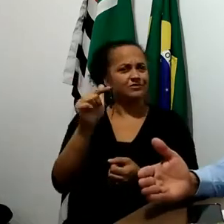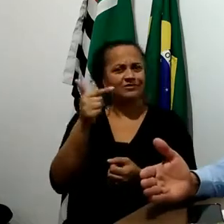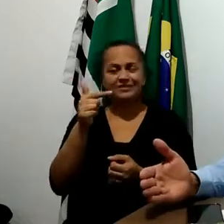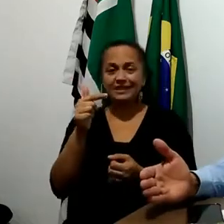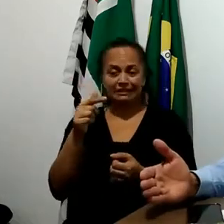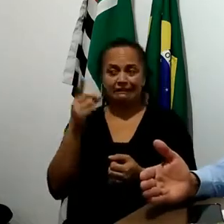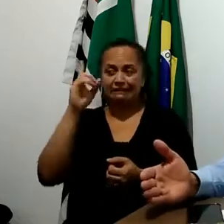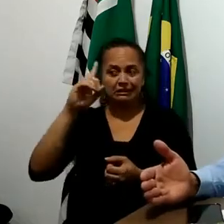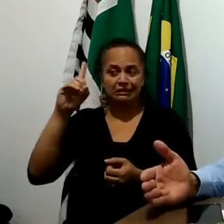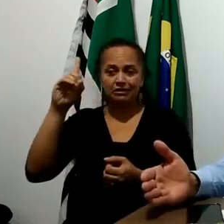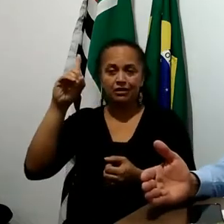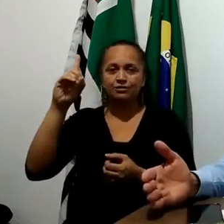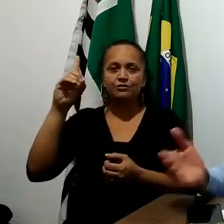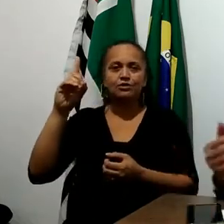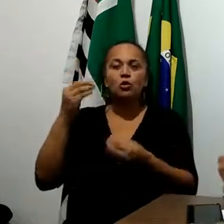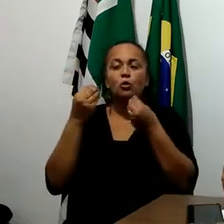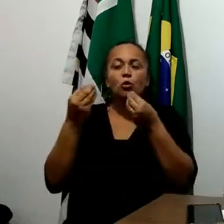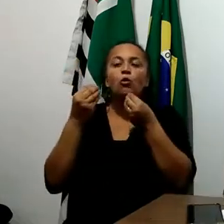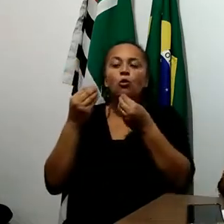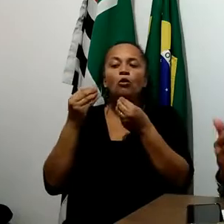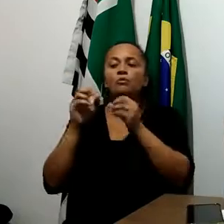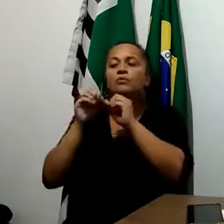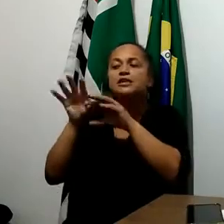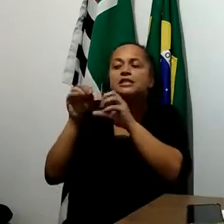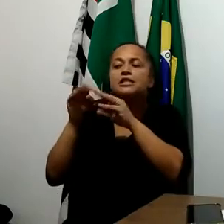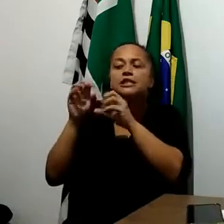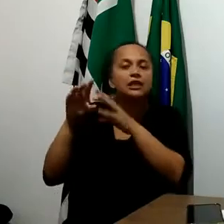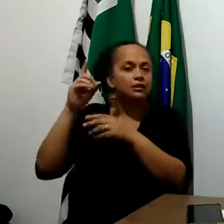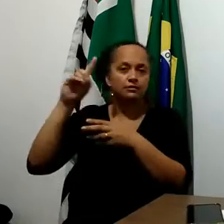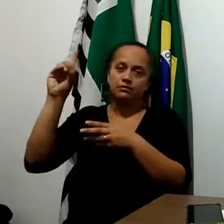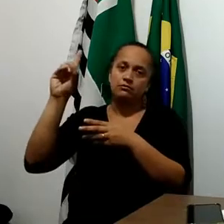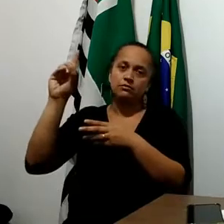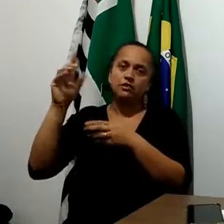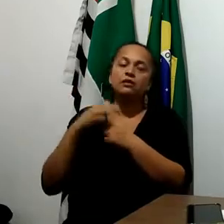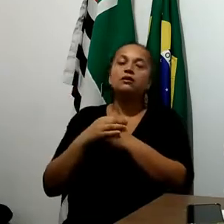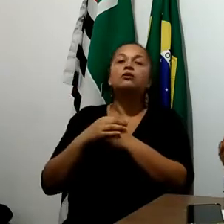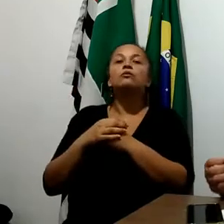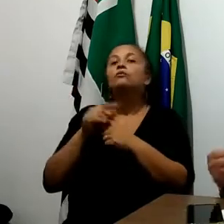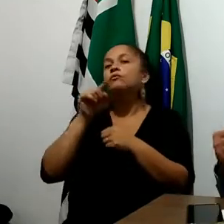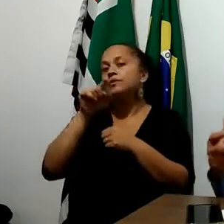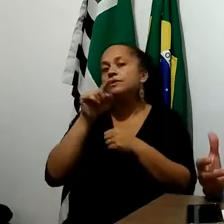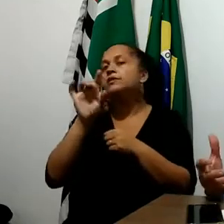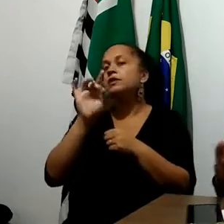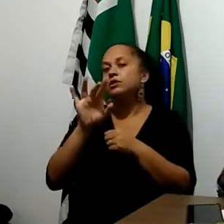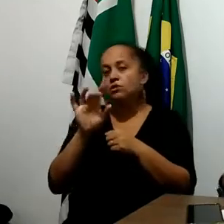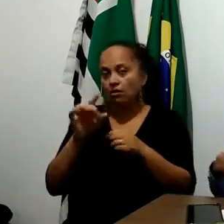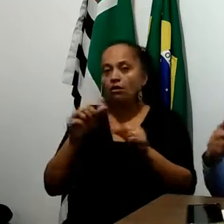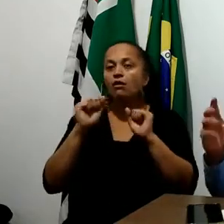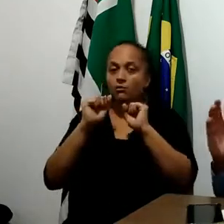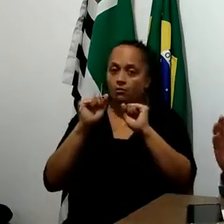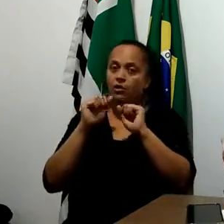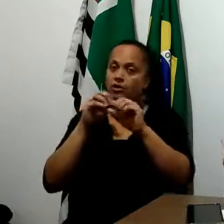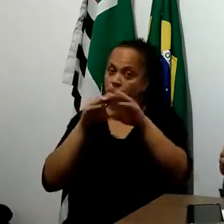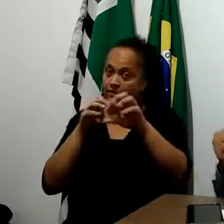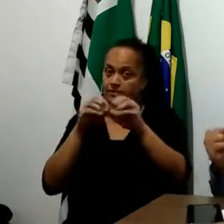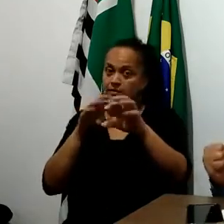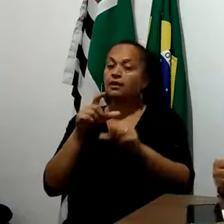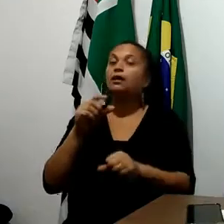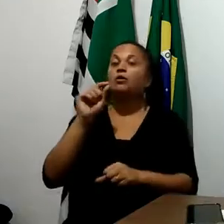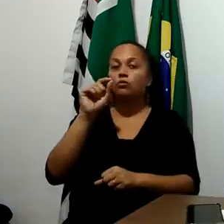ninguém. Você só pode dar aquilo que você tem. Então, se você não buscar, se você não buscar